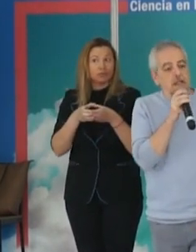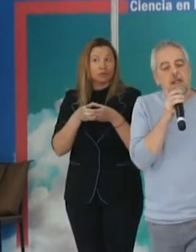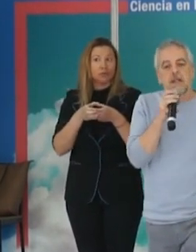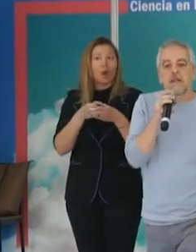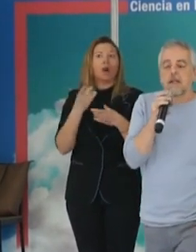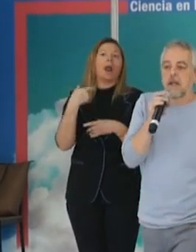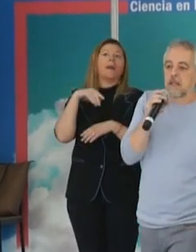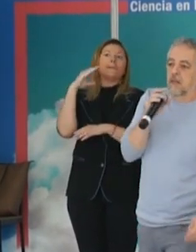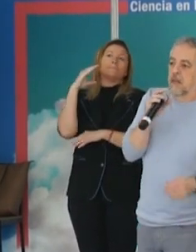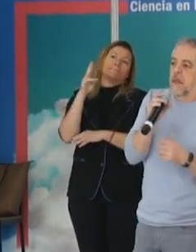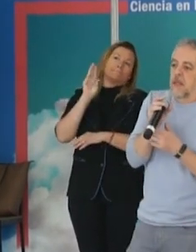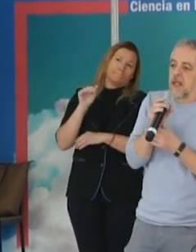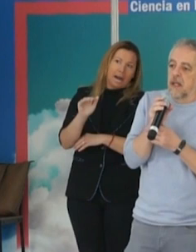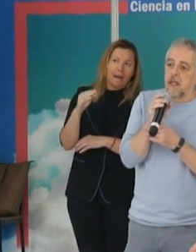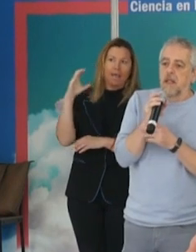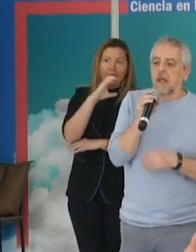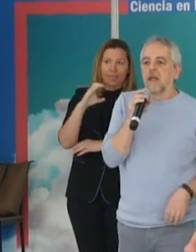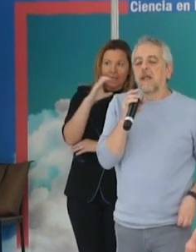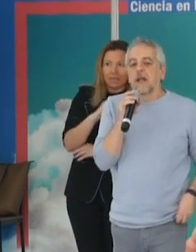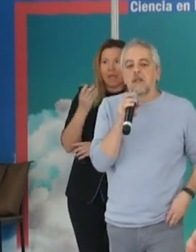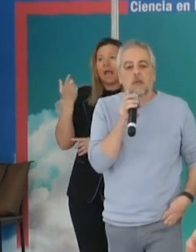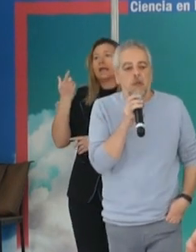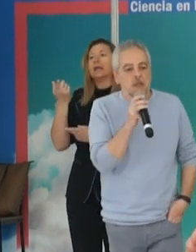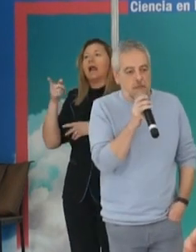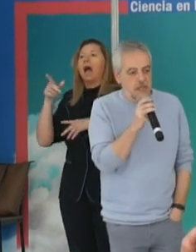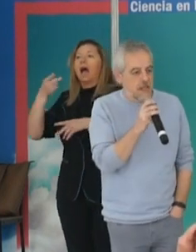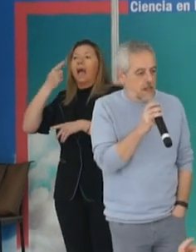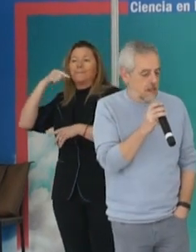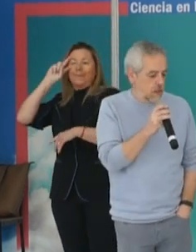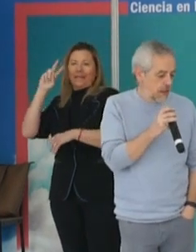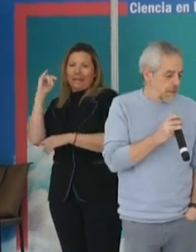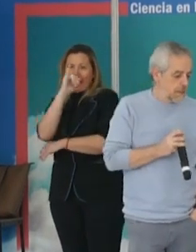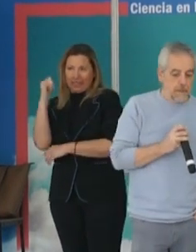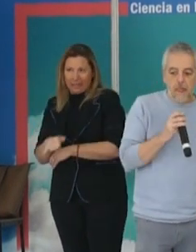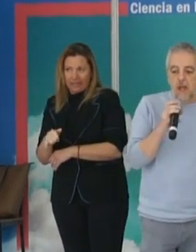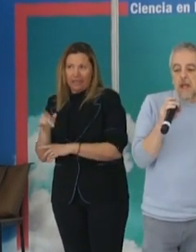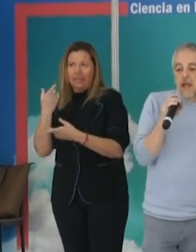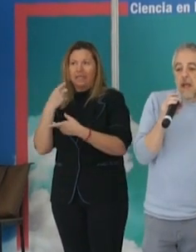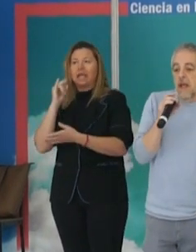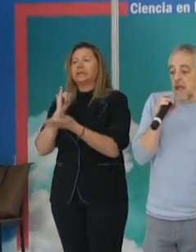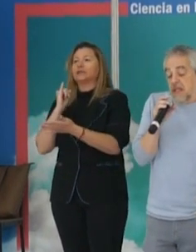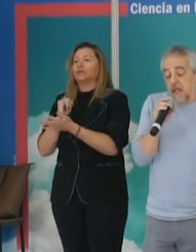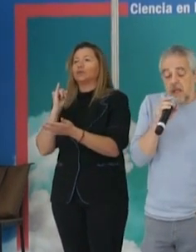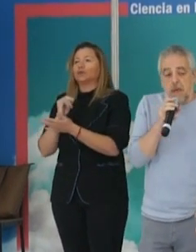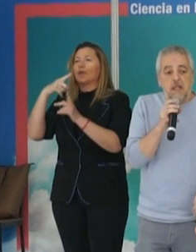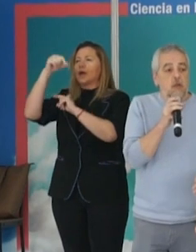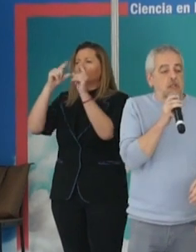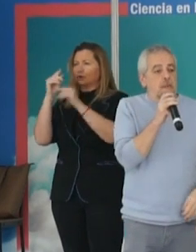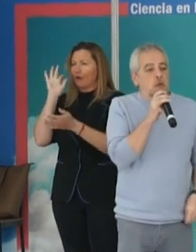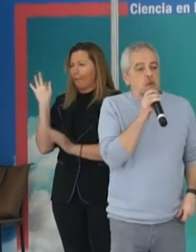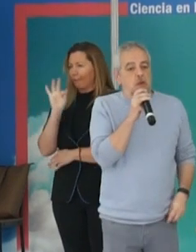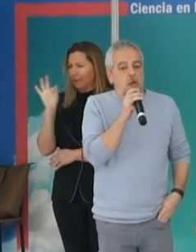de las Ciencias, la Estación Experimental del CEIDIN y el Instituto de Astrofísica de Andalucía. Este año